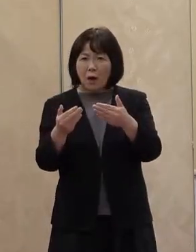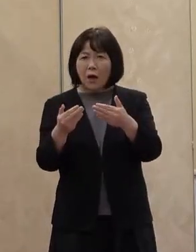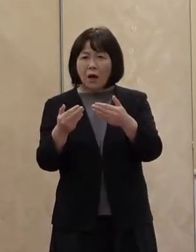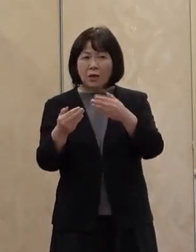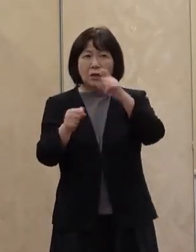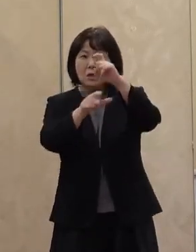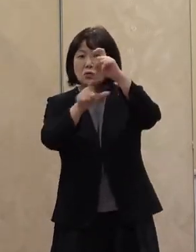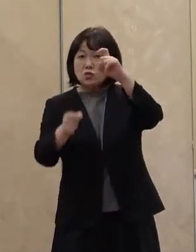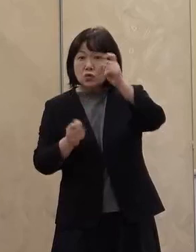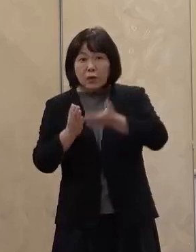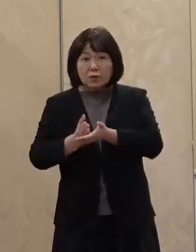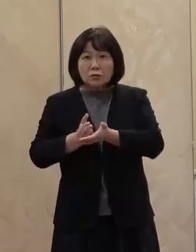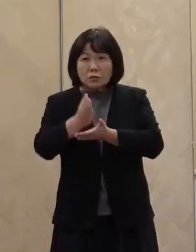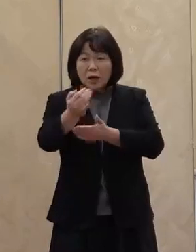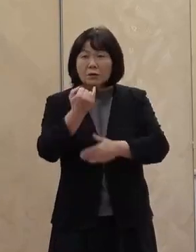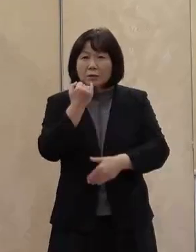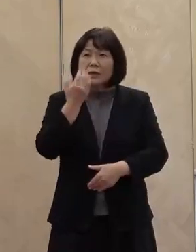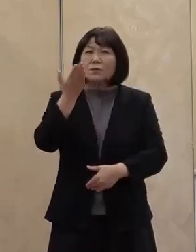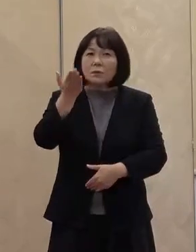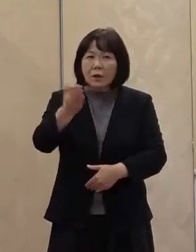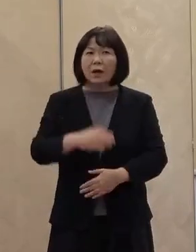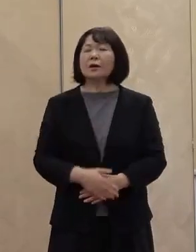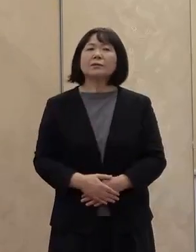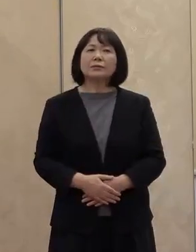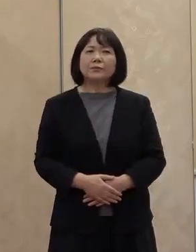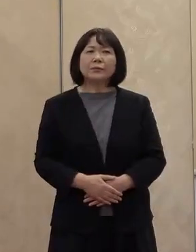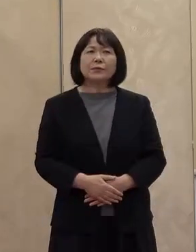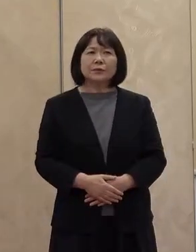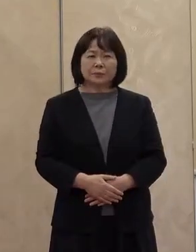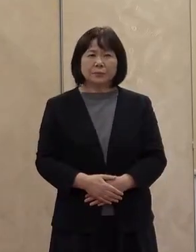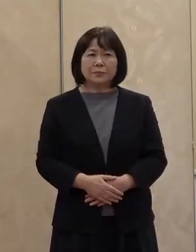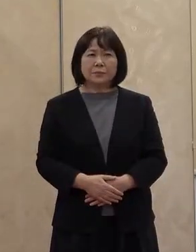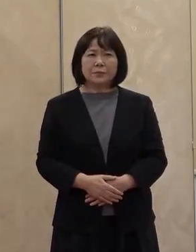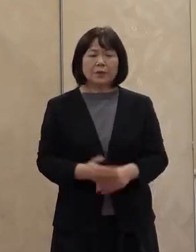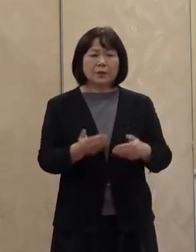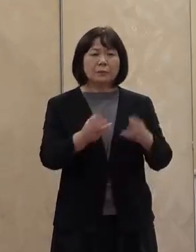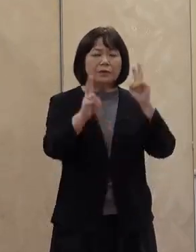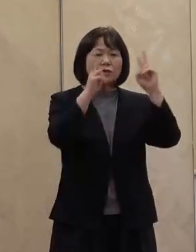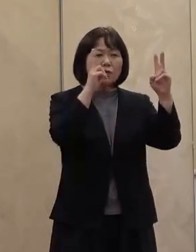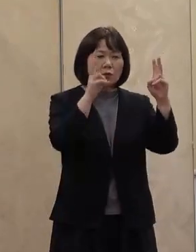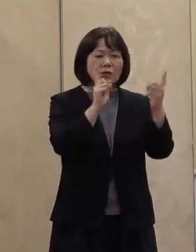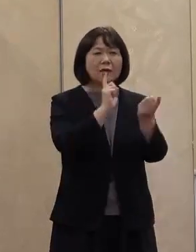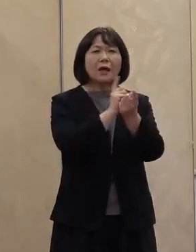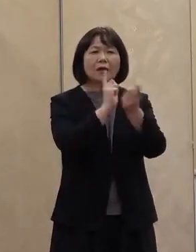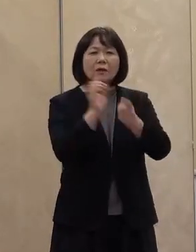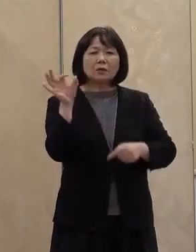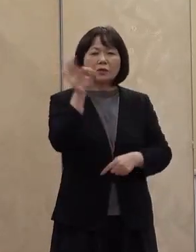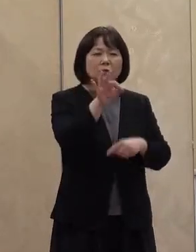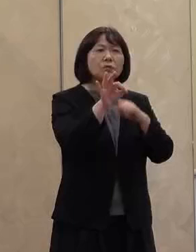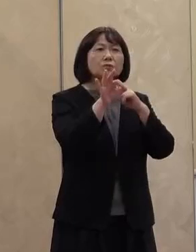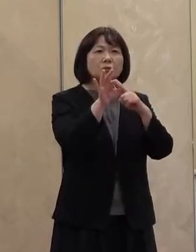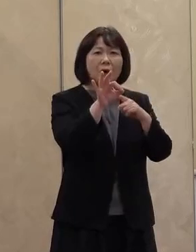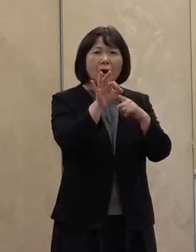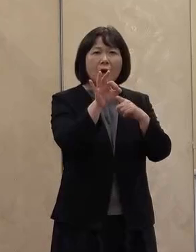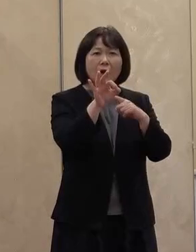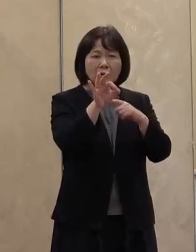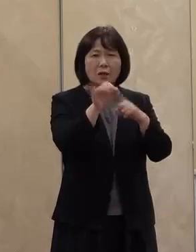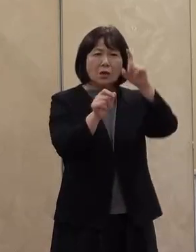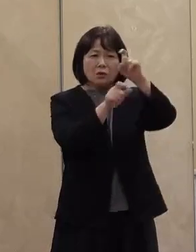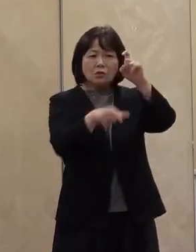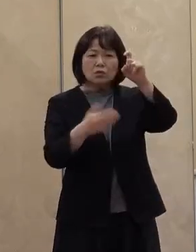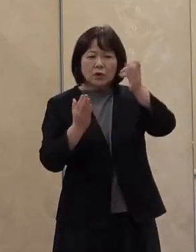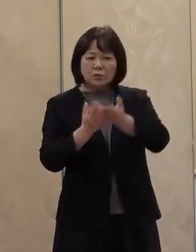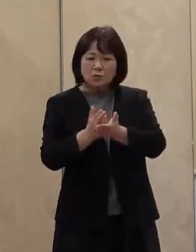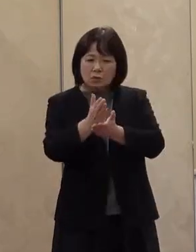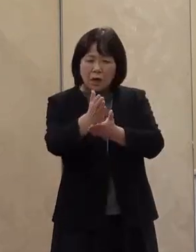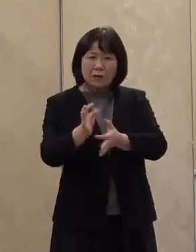スタートということでいいのでしょうか。あと支給、事業者に対しての支給は、来月スタート